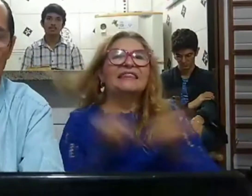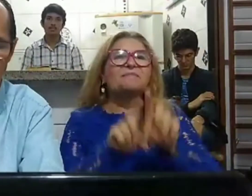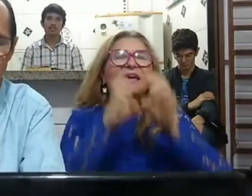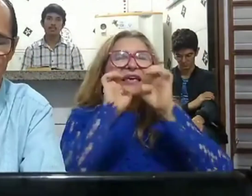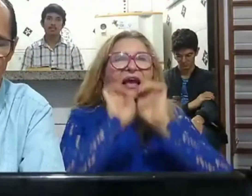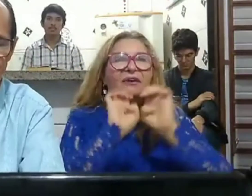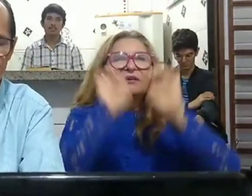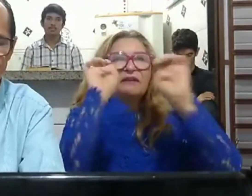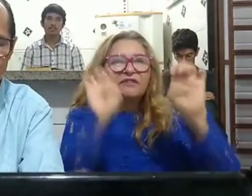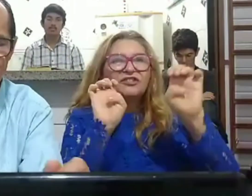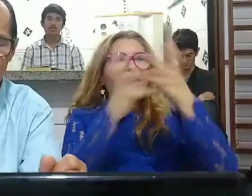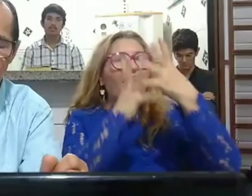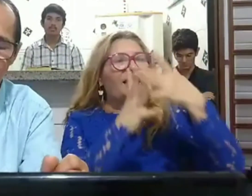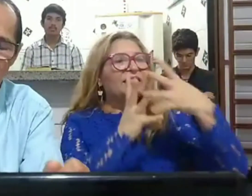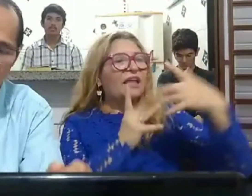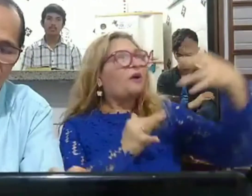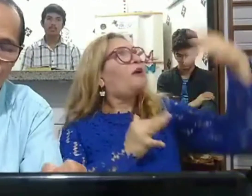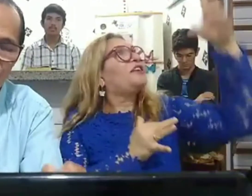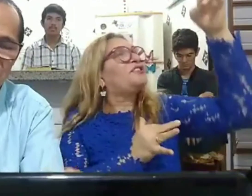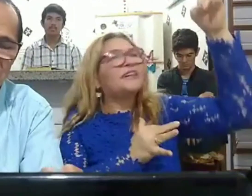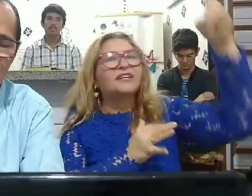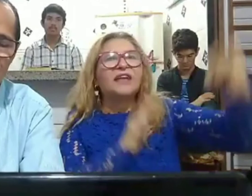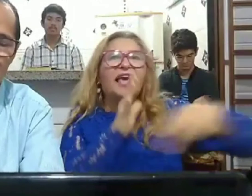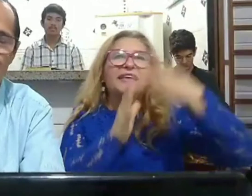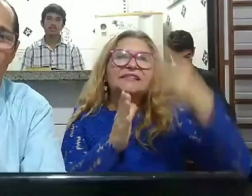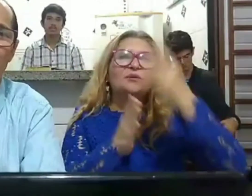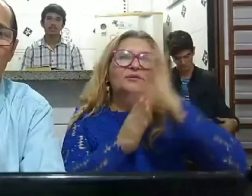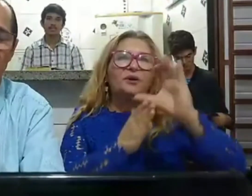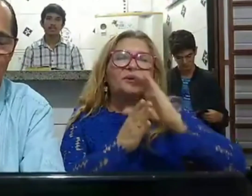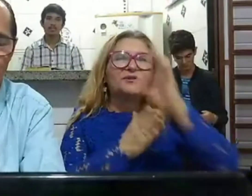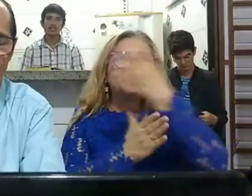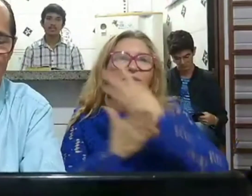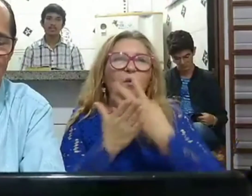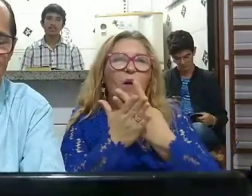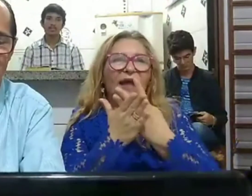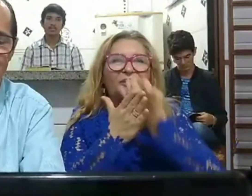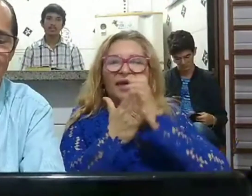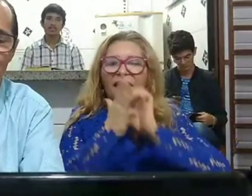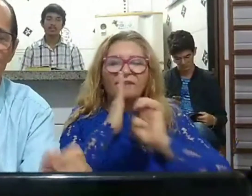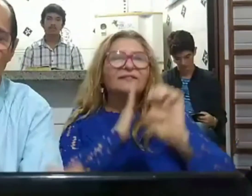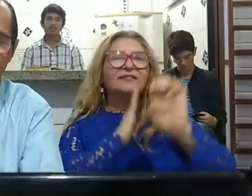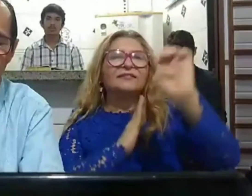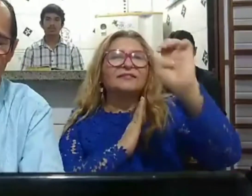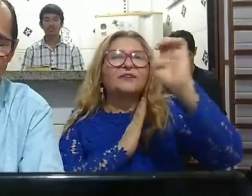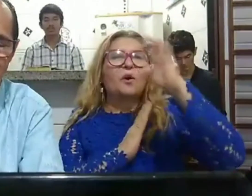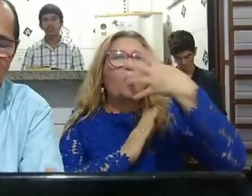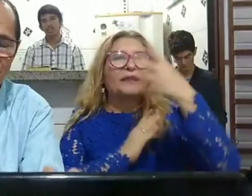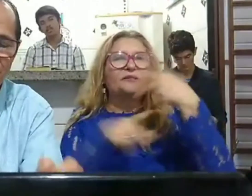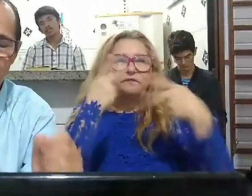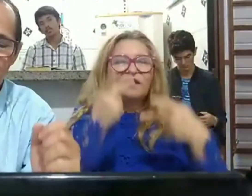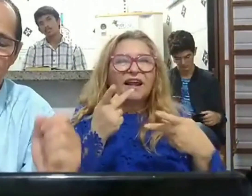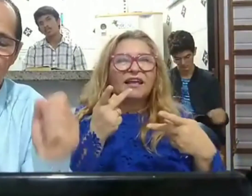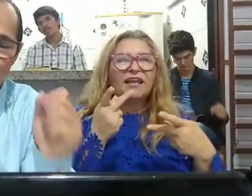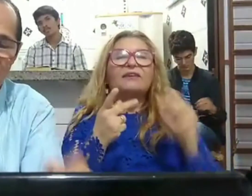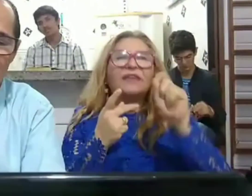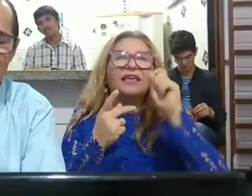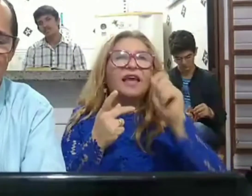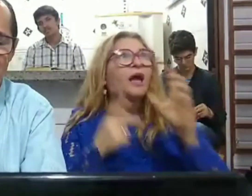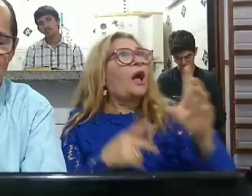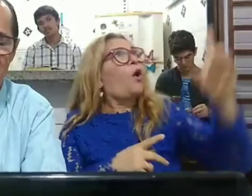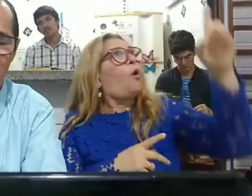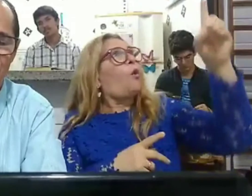glória de Cristo. 2 Coríntios capítulo 4 e verso 4 diz: nos quais o